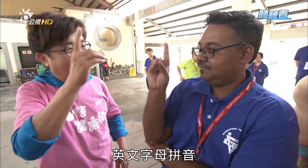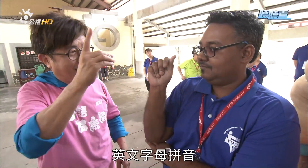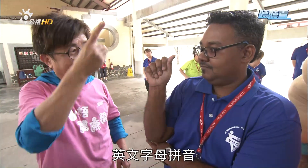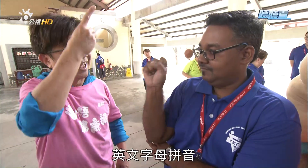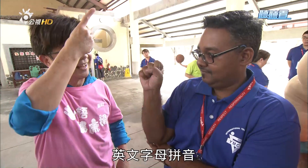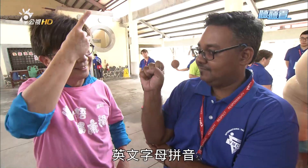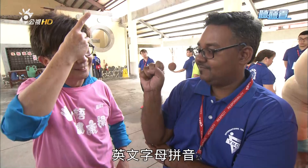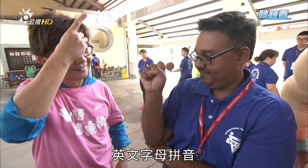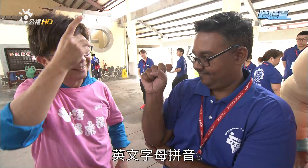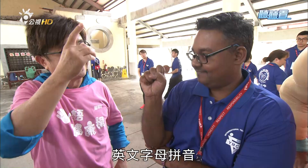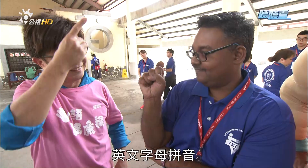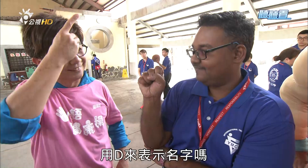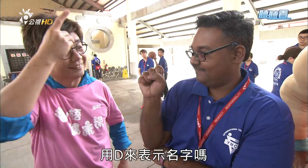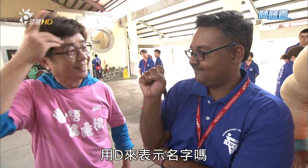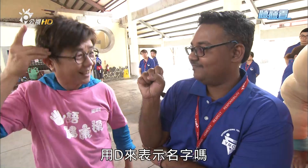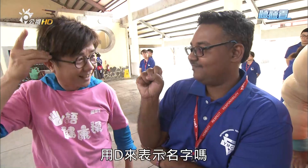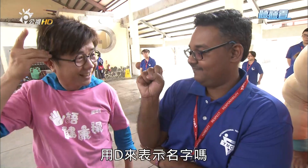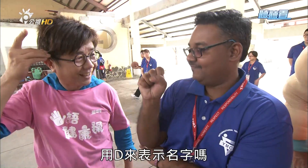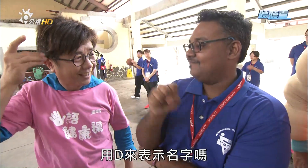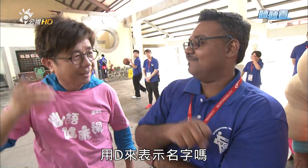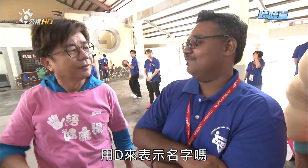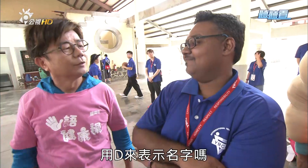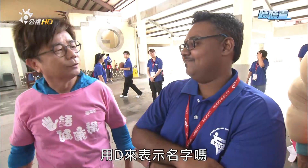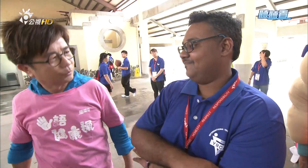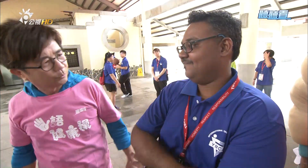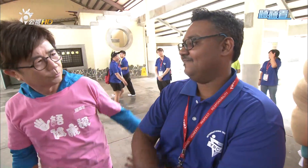拼音啊？用滴来表示名字吗？